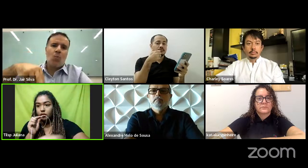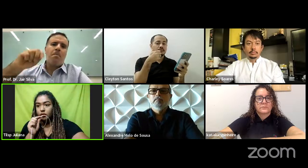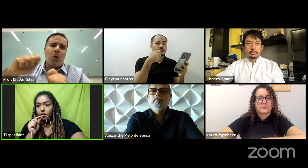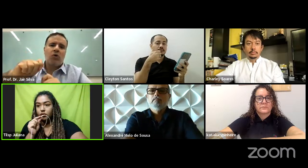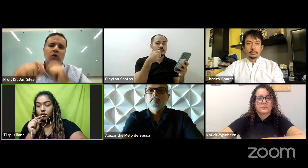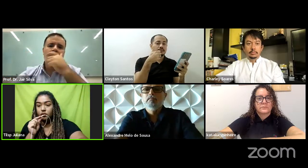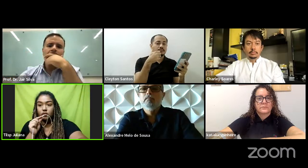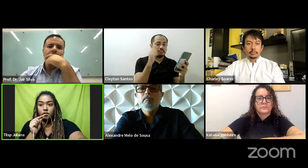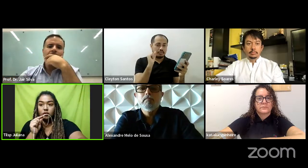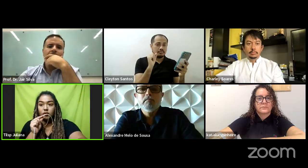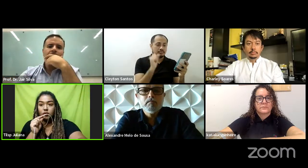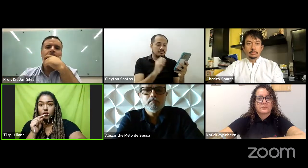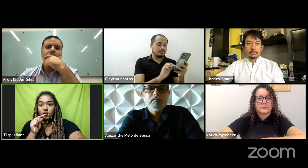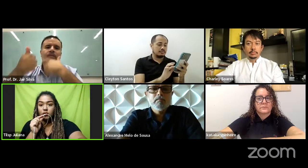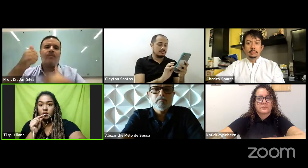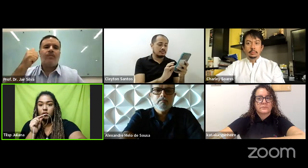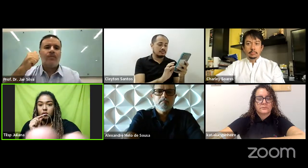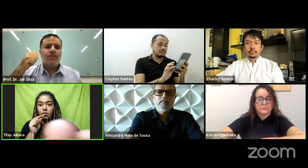Testando.